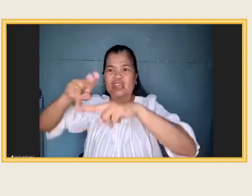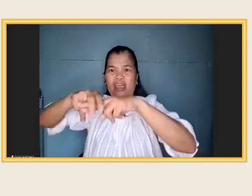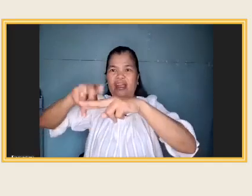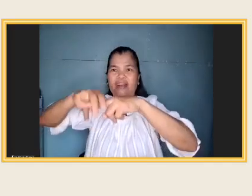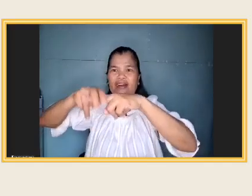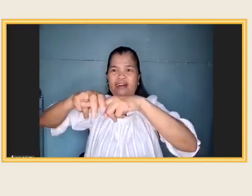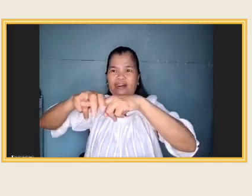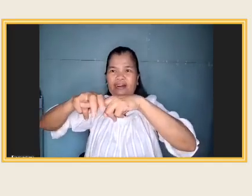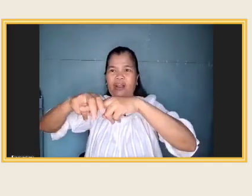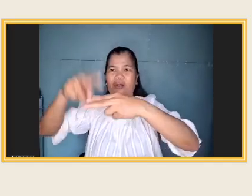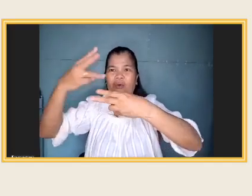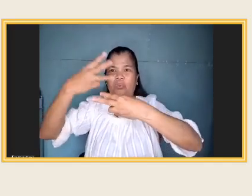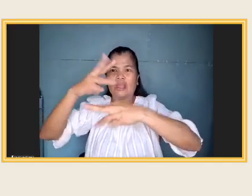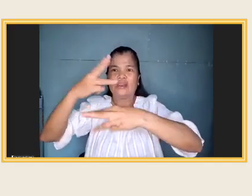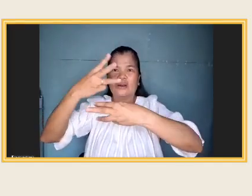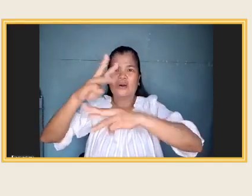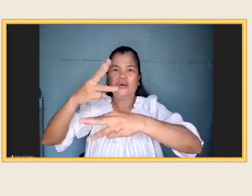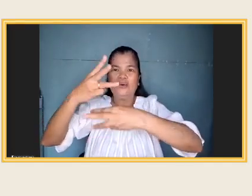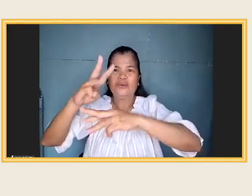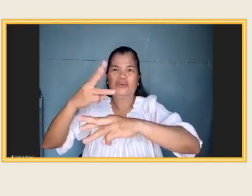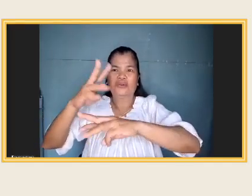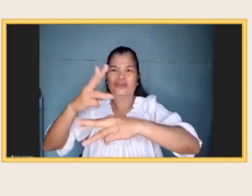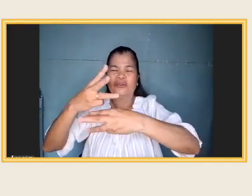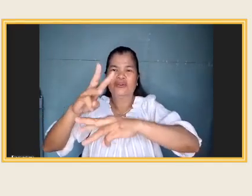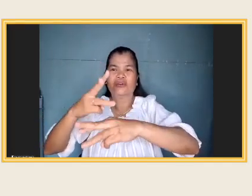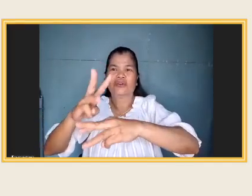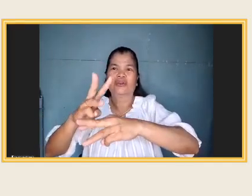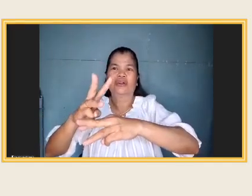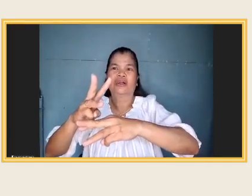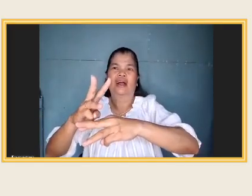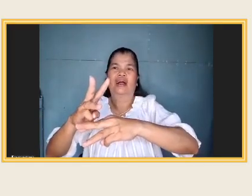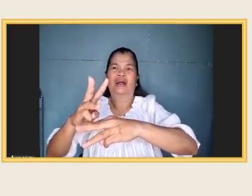Ulit, chair, window,